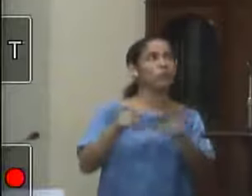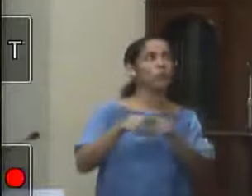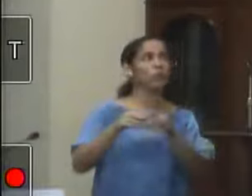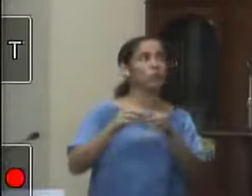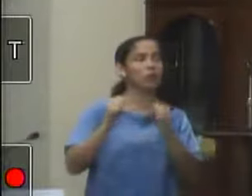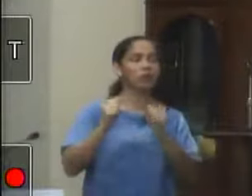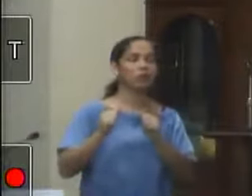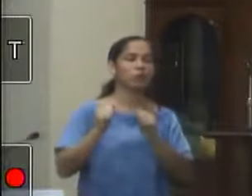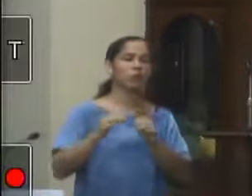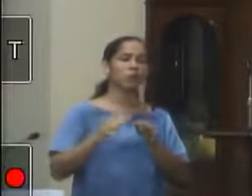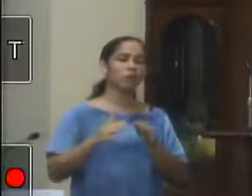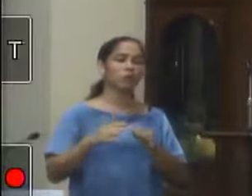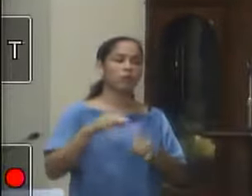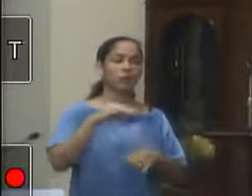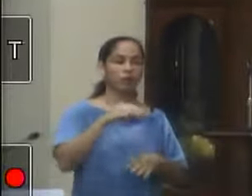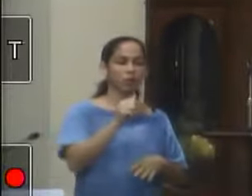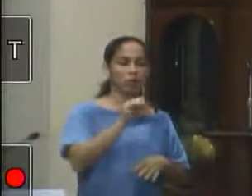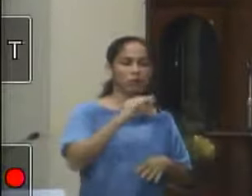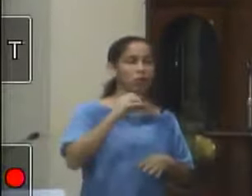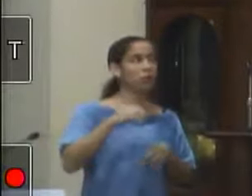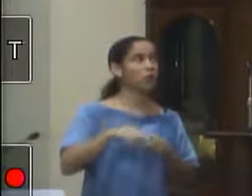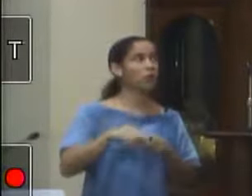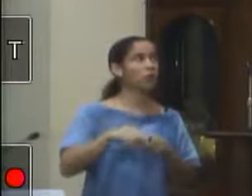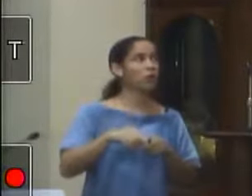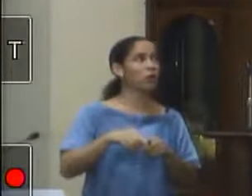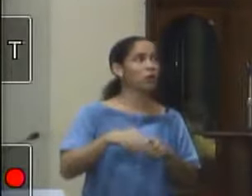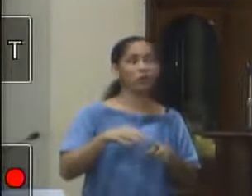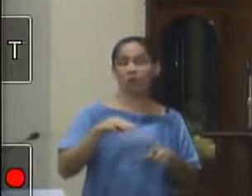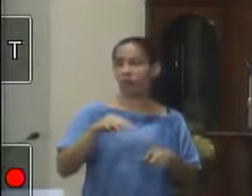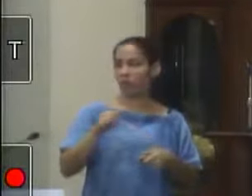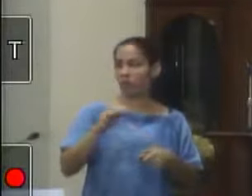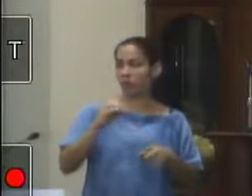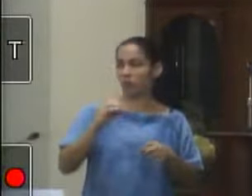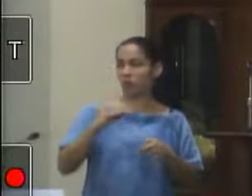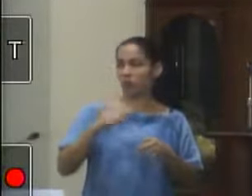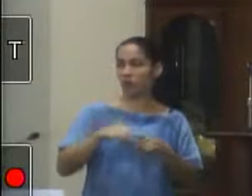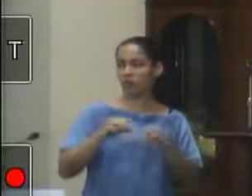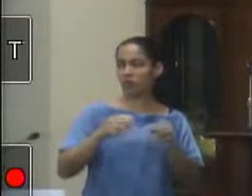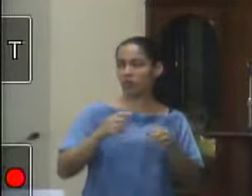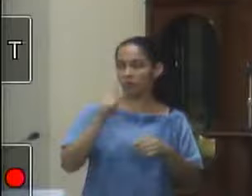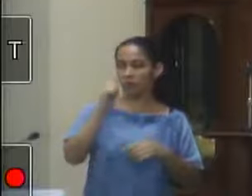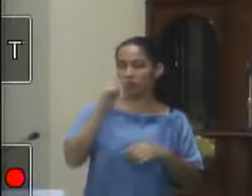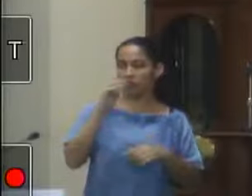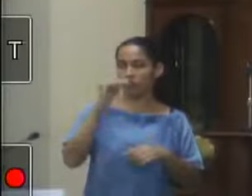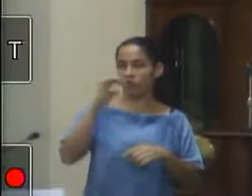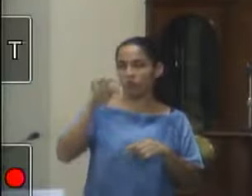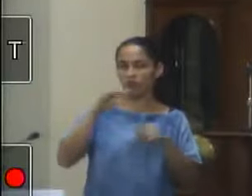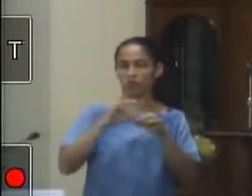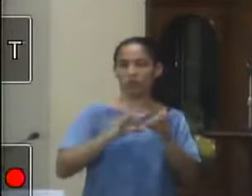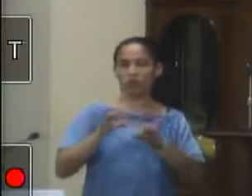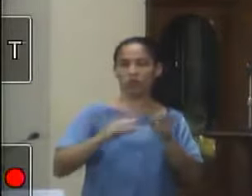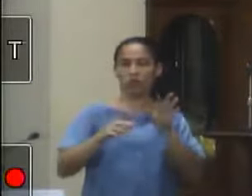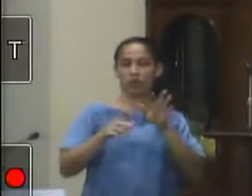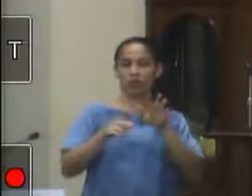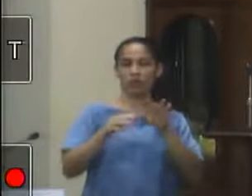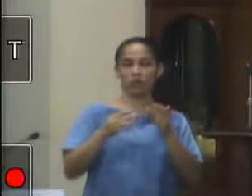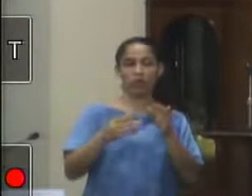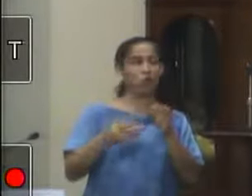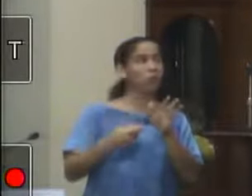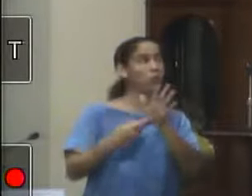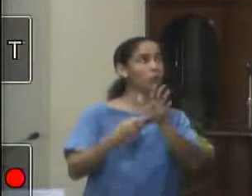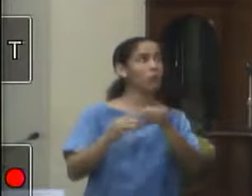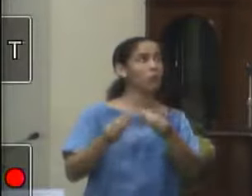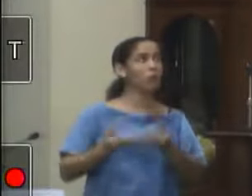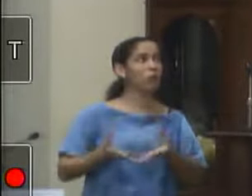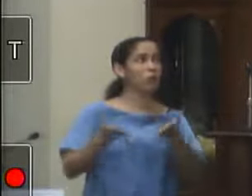ele possa pedir ao Marcos Paranhos, né, o Marquinho lá da gerência de projeto, Pedro, para formular um projeto básico para a gente